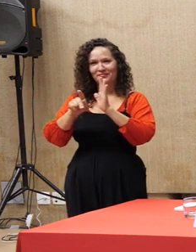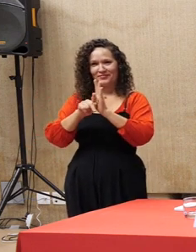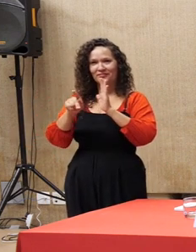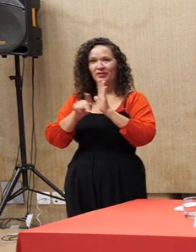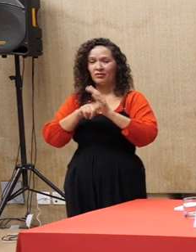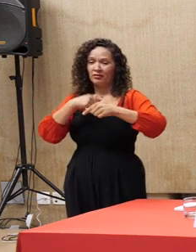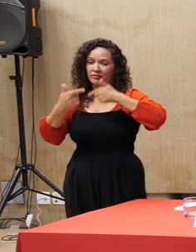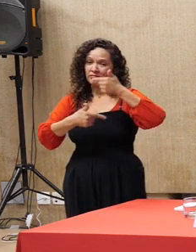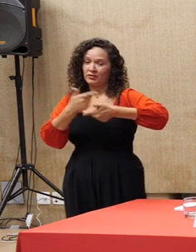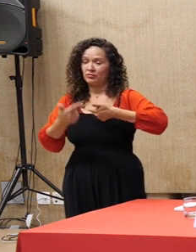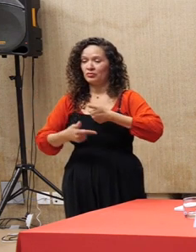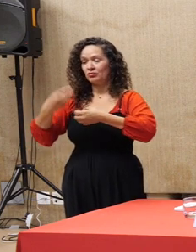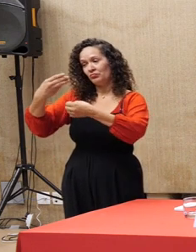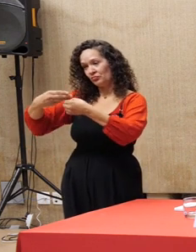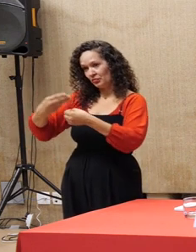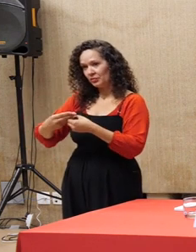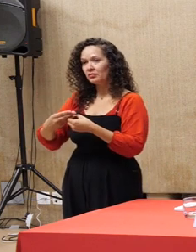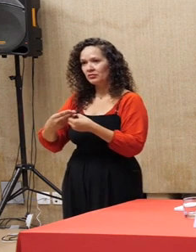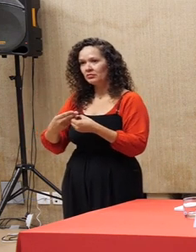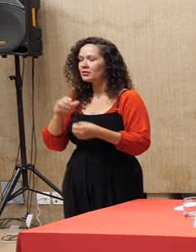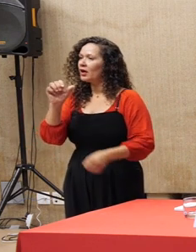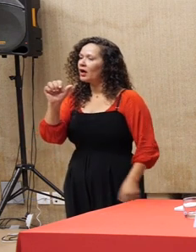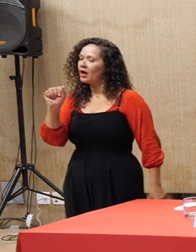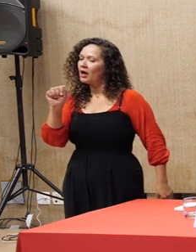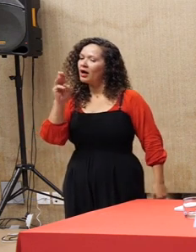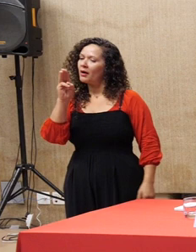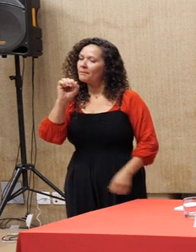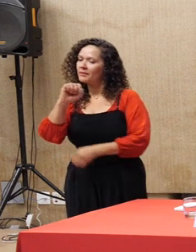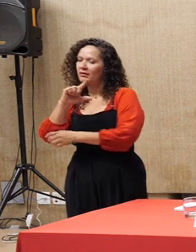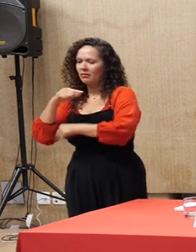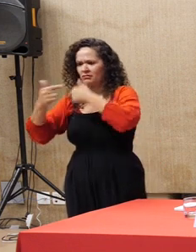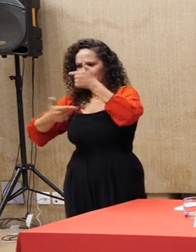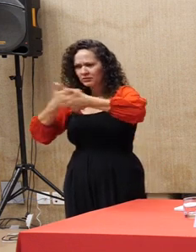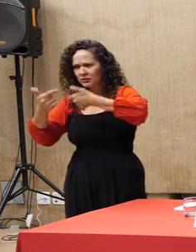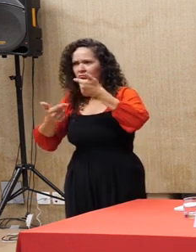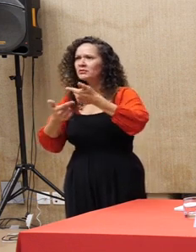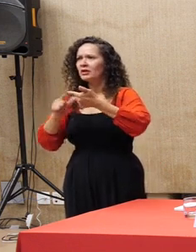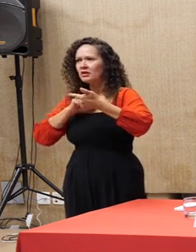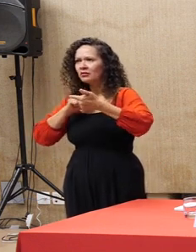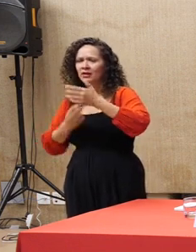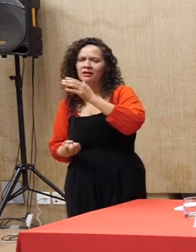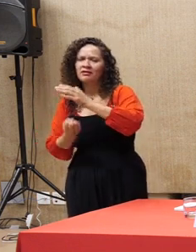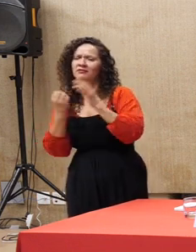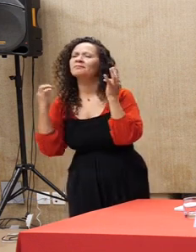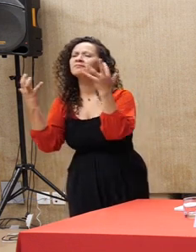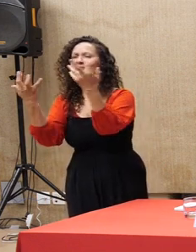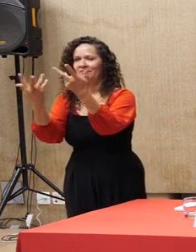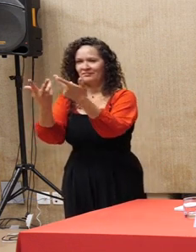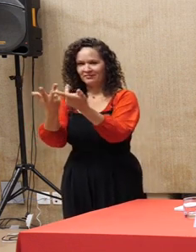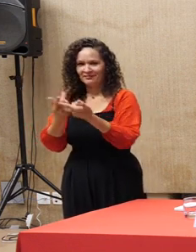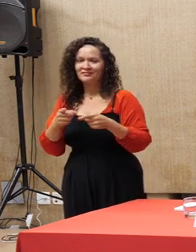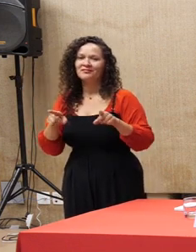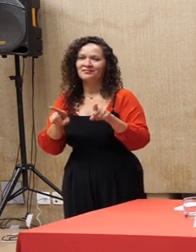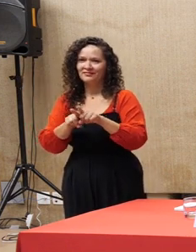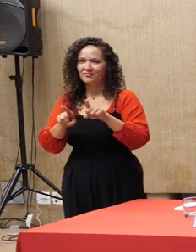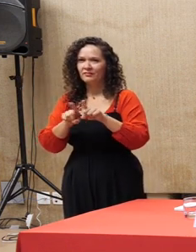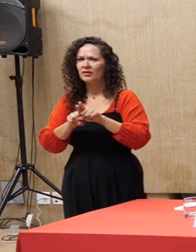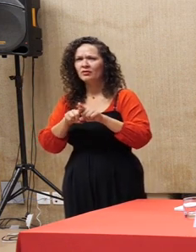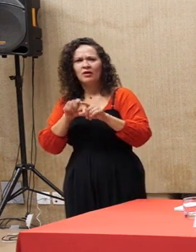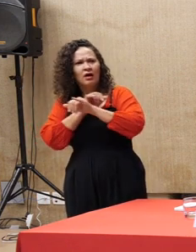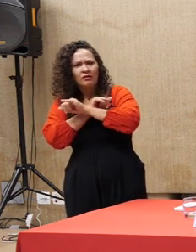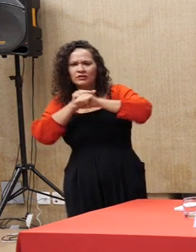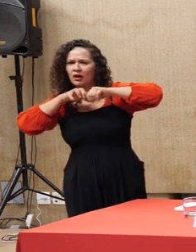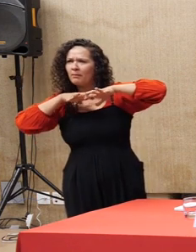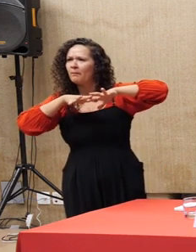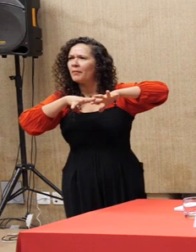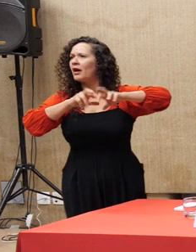Guardas Municipais, o Abidael, que tem feito um trabalho extraordinário de levar